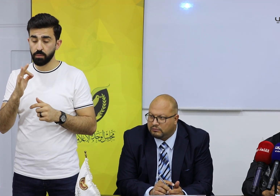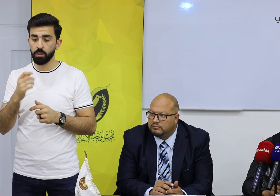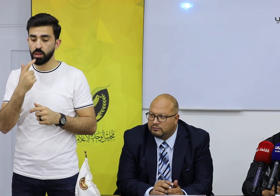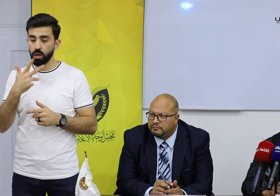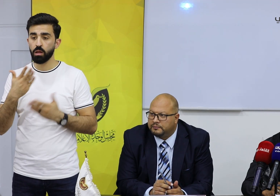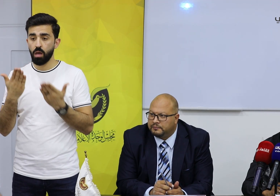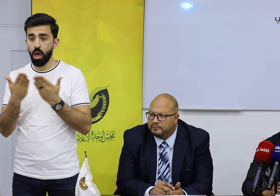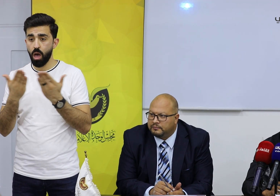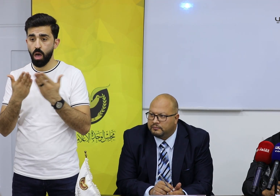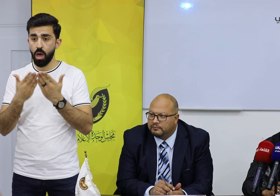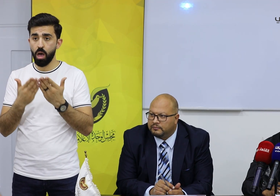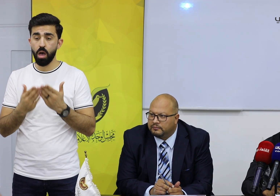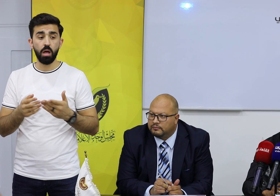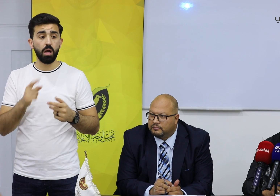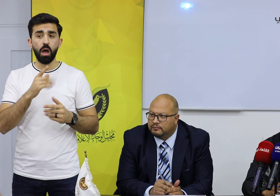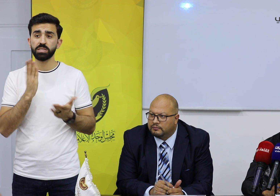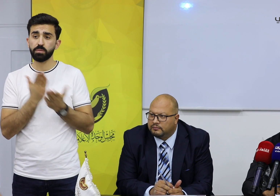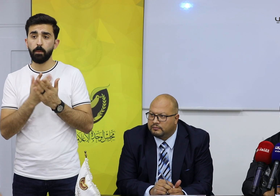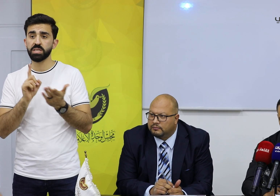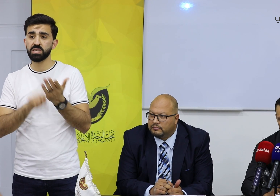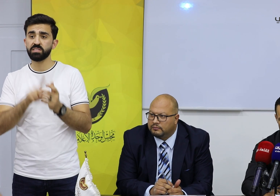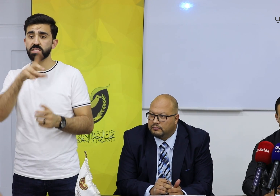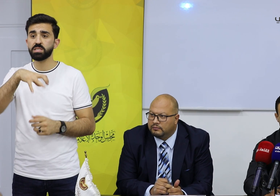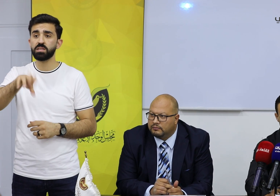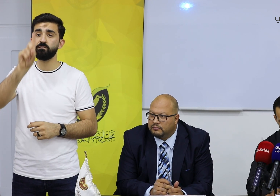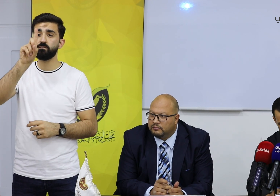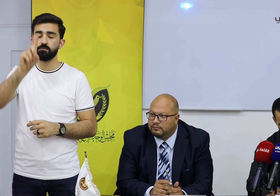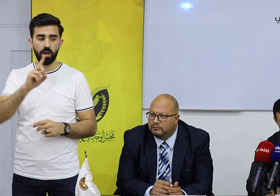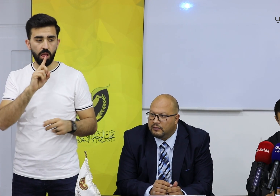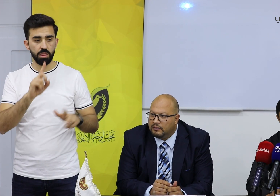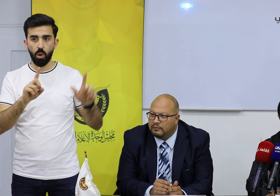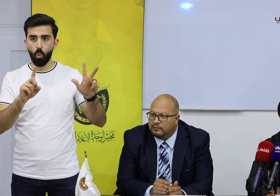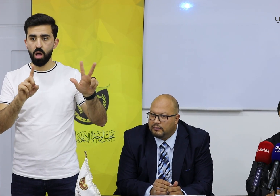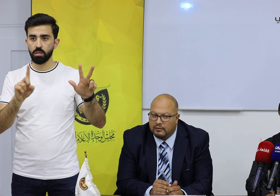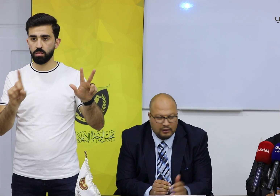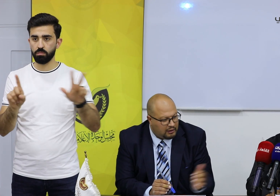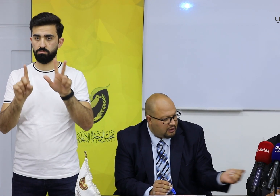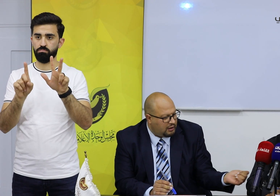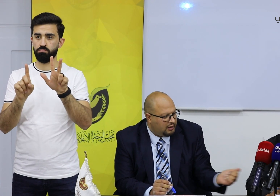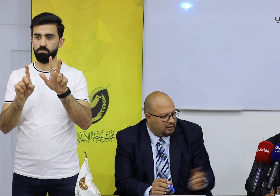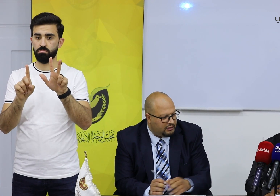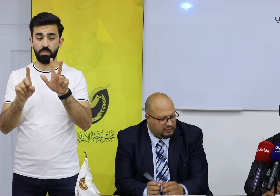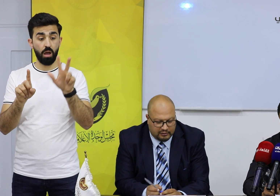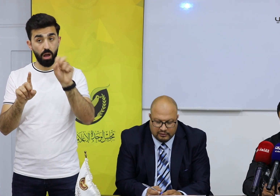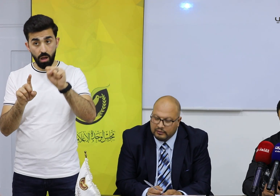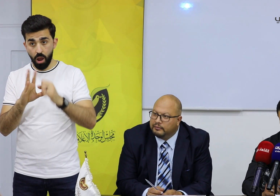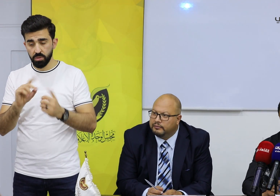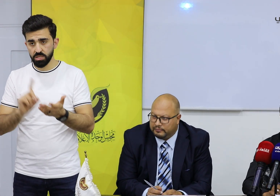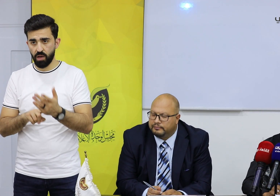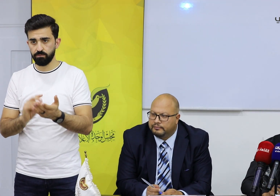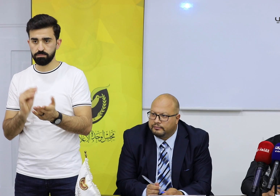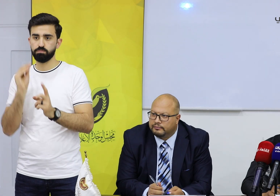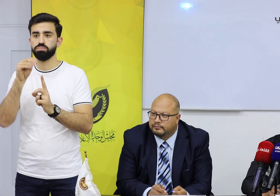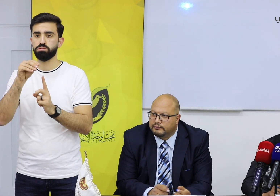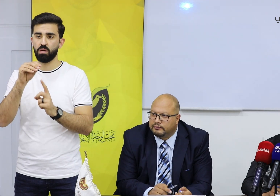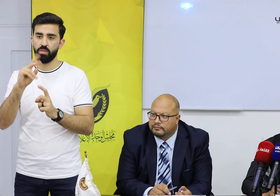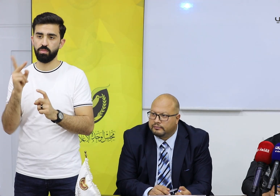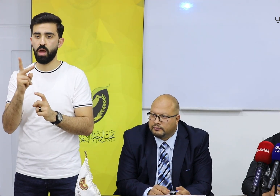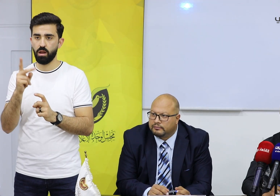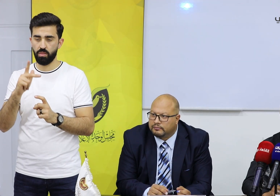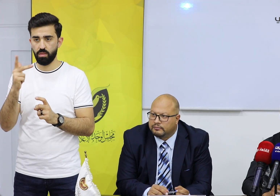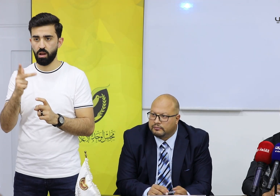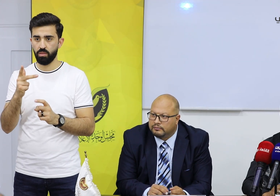الواحده من التعليم العالي لسنه دراسيه واحده. يحتاج 3 سنوات بدون فعلا يحتاج 3 سنوات